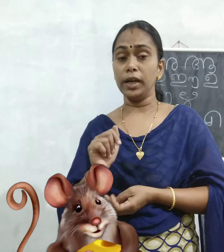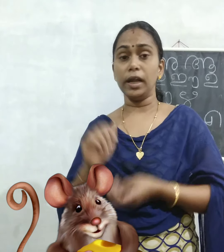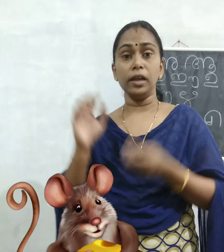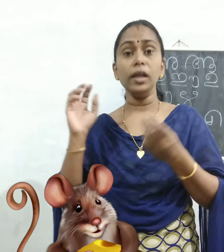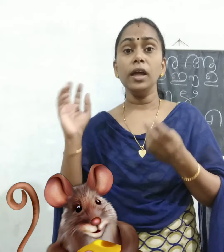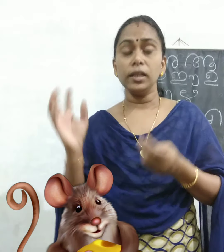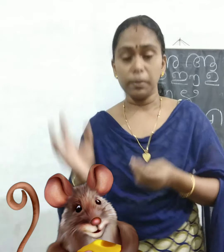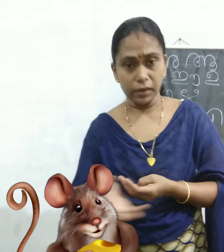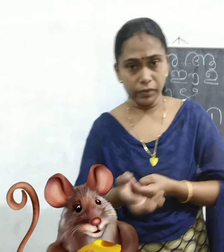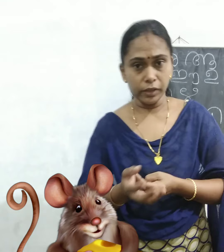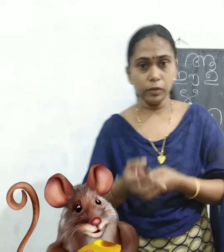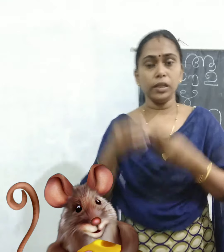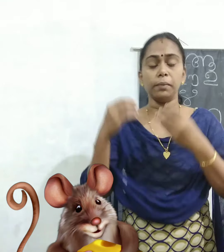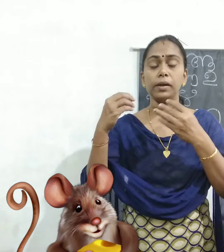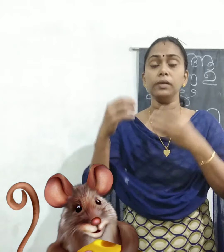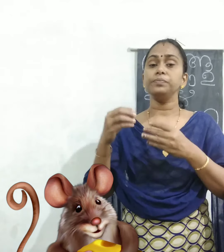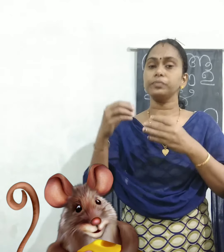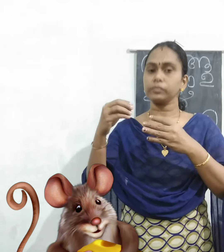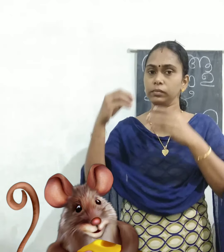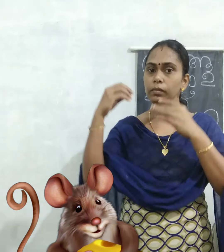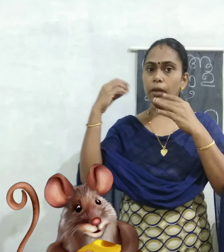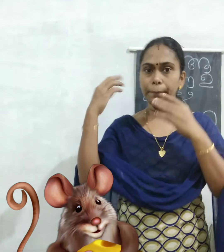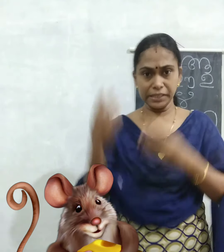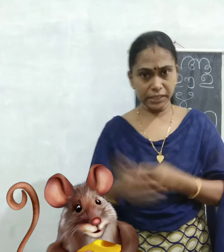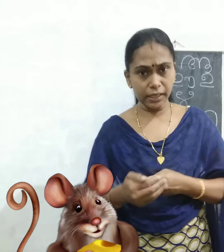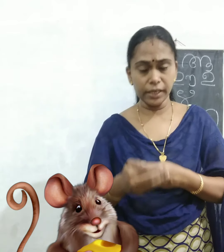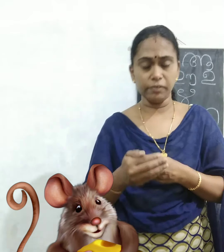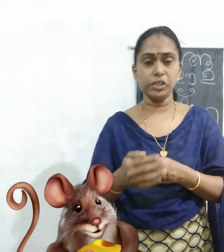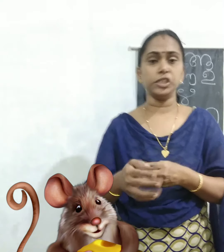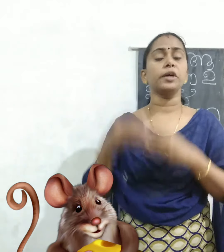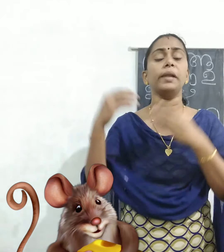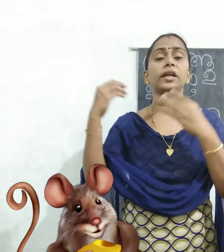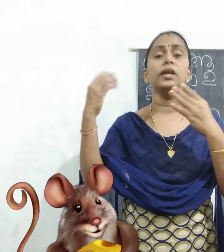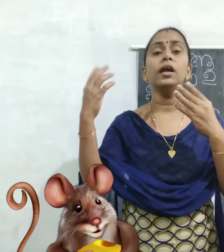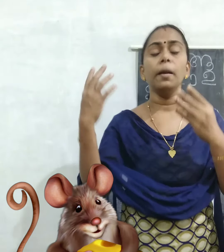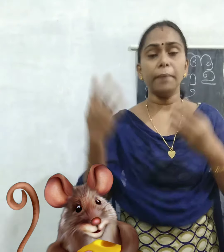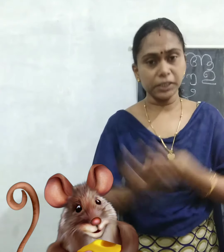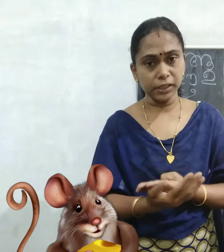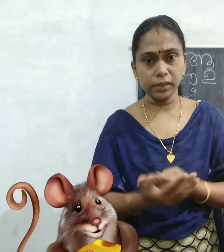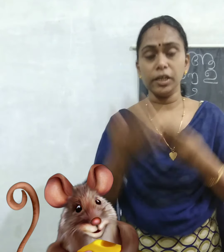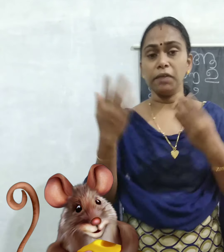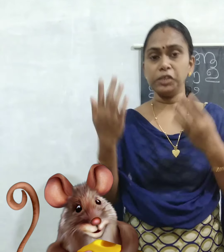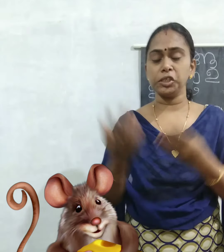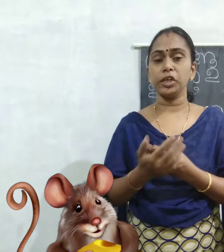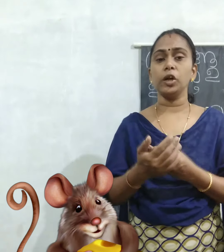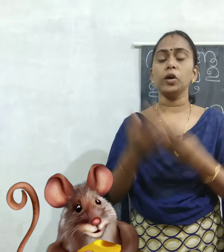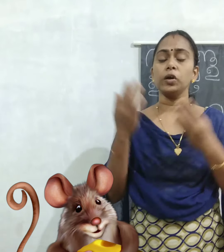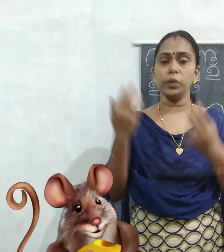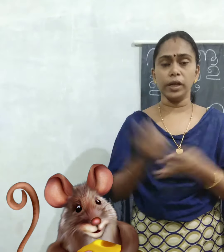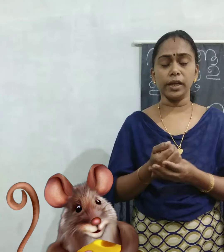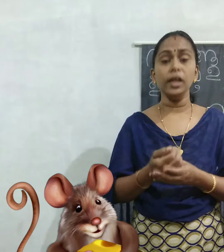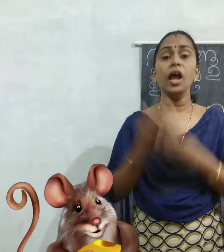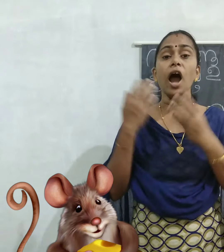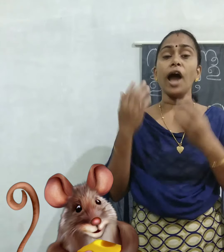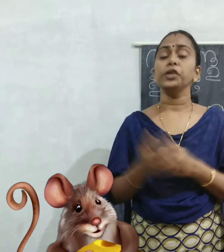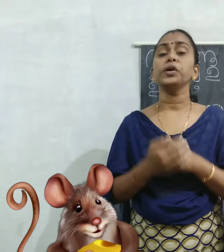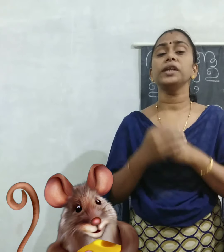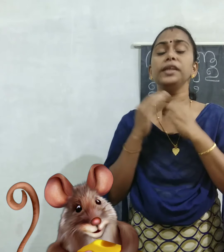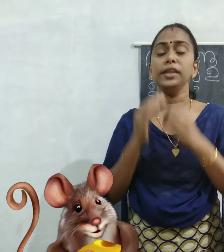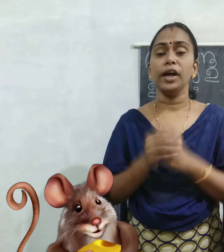കഴിഞ്ഞാല് നമ്മളെ വീട്ടിനുള്ളിൽ നമ്മൾ പച്ചക്കറിന്റെ അവശിഷ്ടം അല്ലെങ്കിൽ ഭക്ഷണത്തിന്റെ അവശിഷ്ടങ്ങളൊക്കെ ഉണ്ടെങ്കിൽ അതൊക്കെ തിന്നാൻ